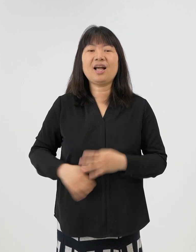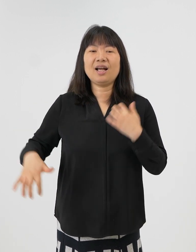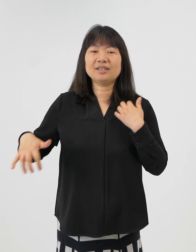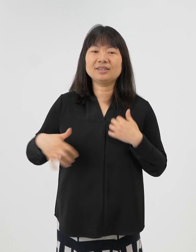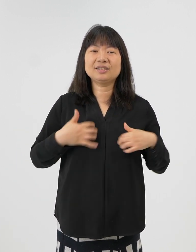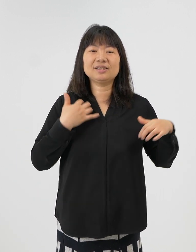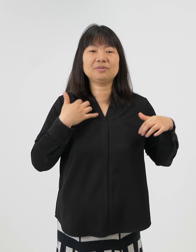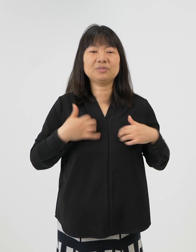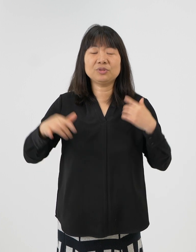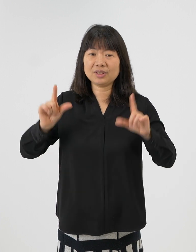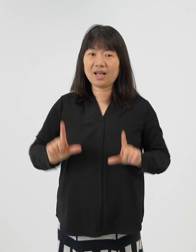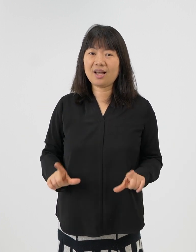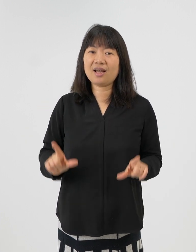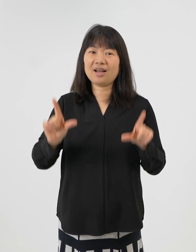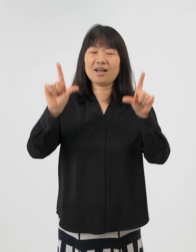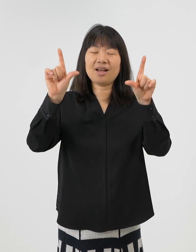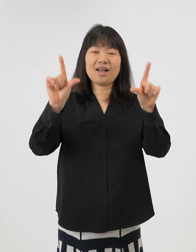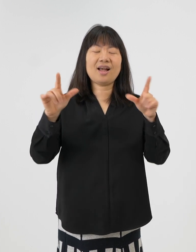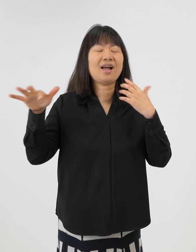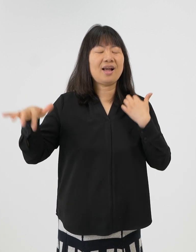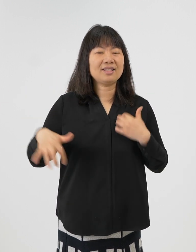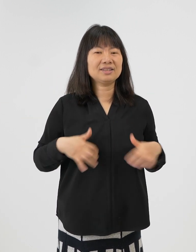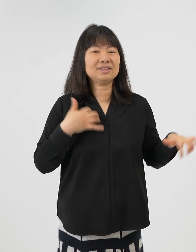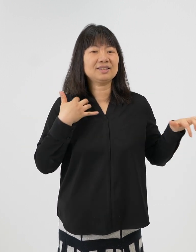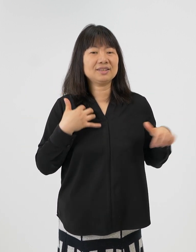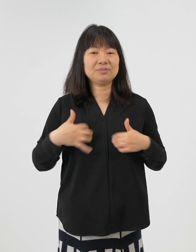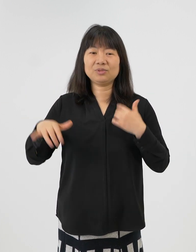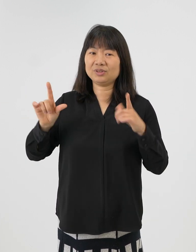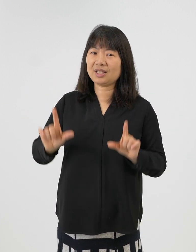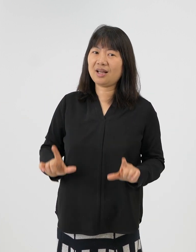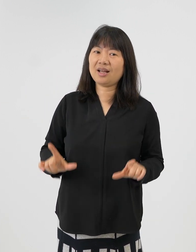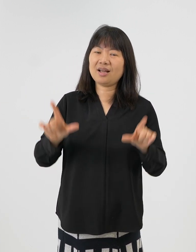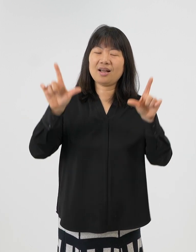살아가리. 기쁜 날